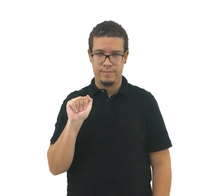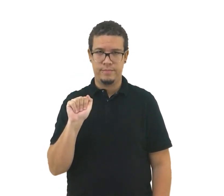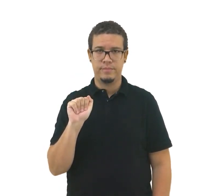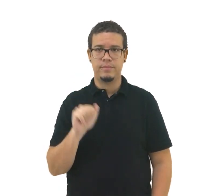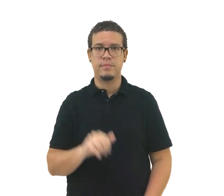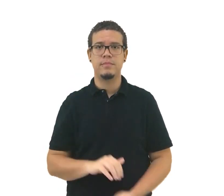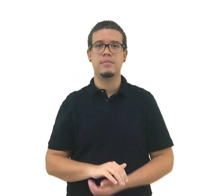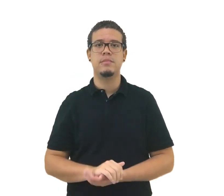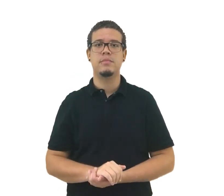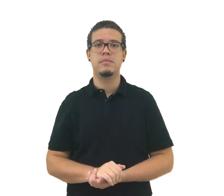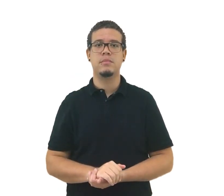tesoura?